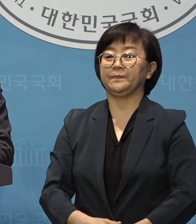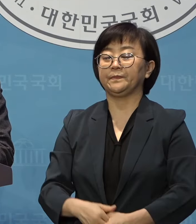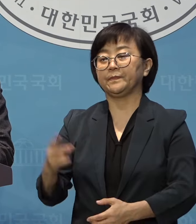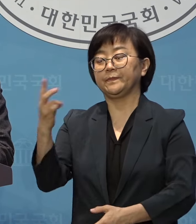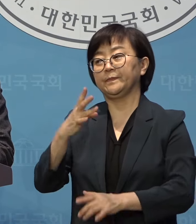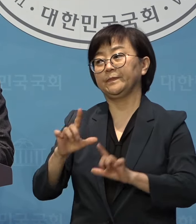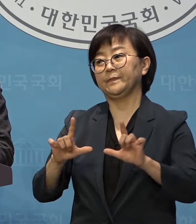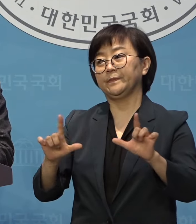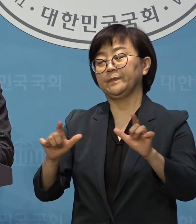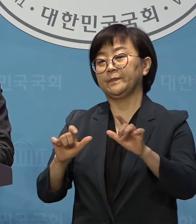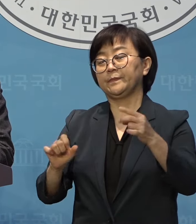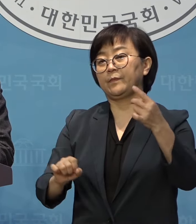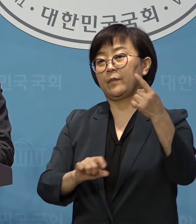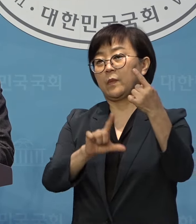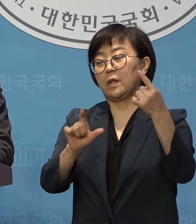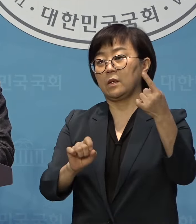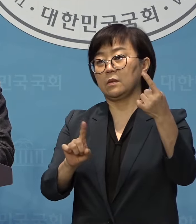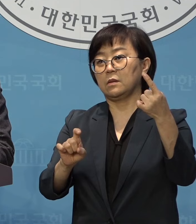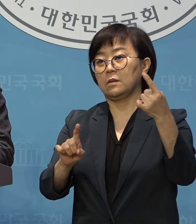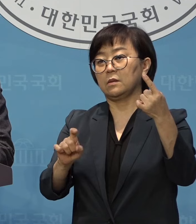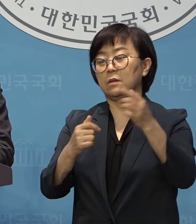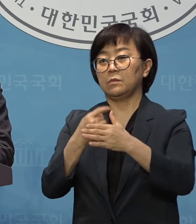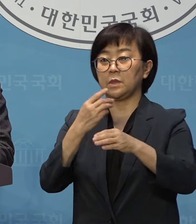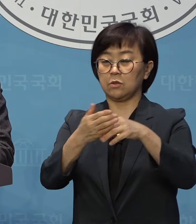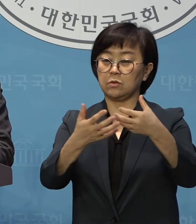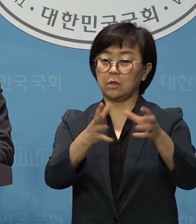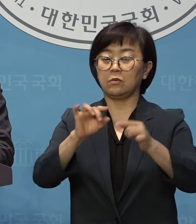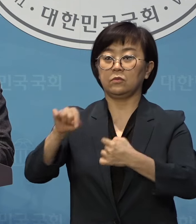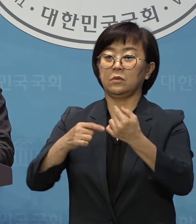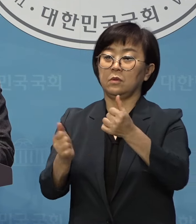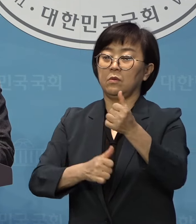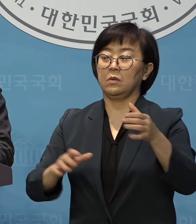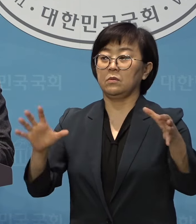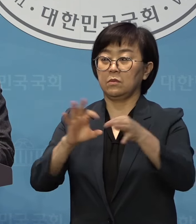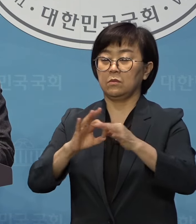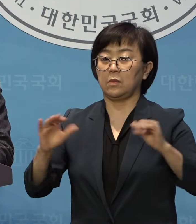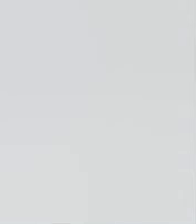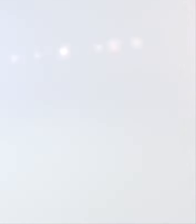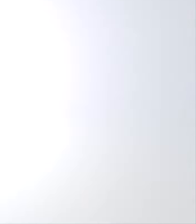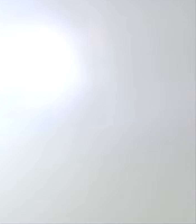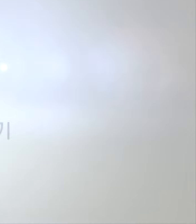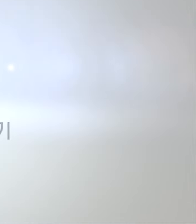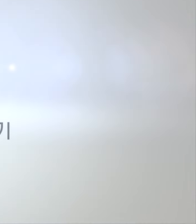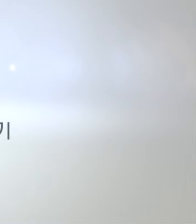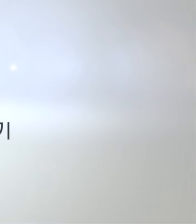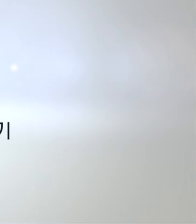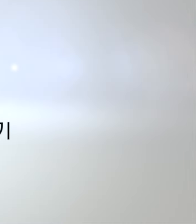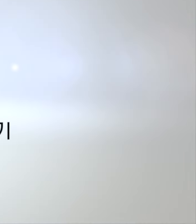2024년 1월 11일 더불어민주당 운영위원회 소속 국회의원